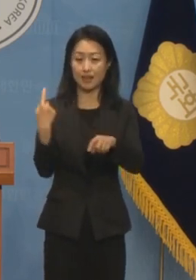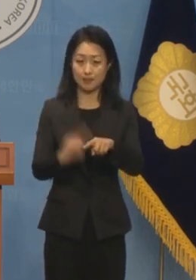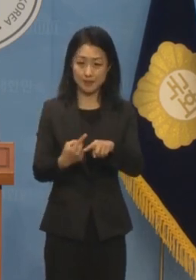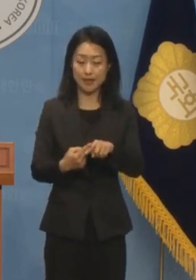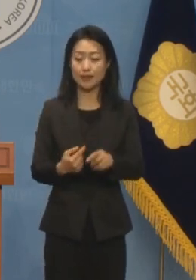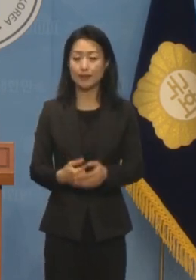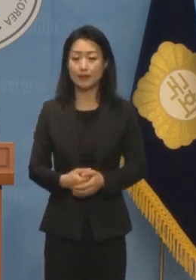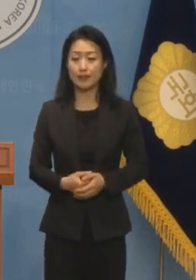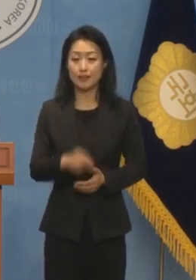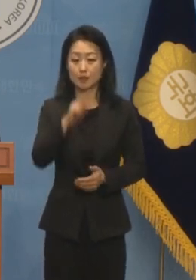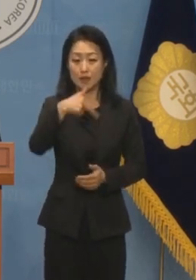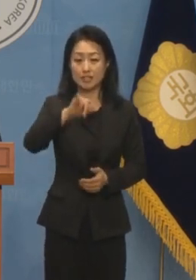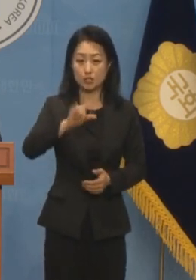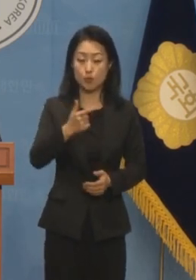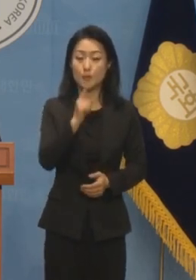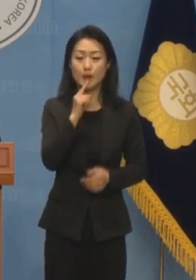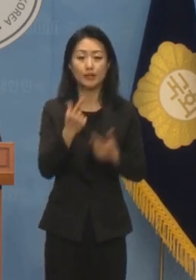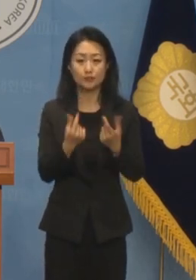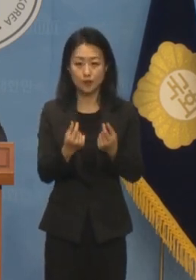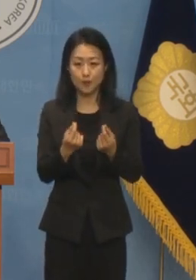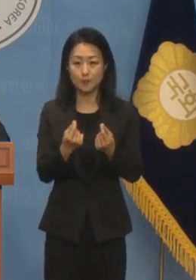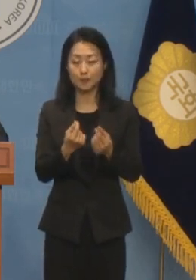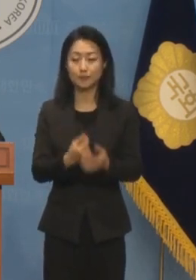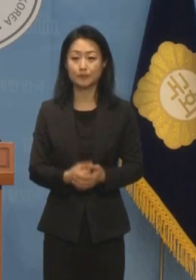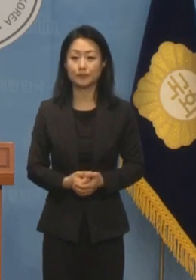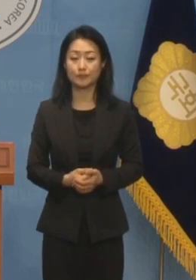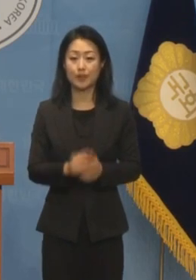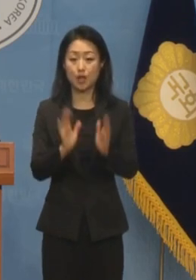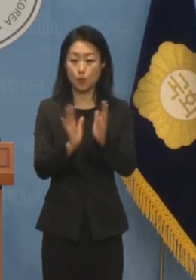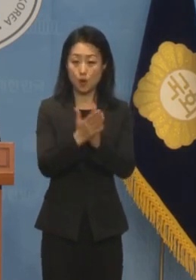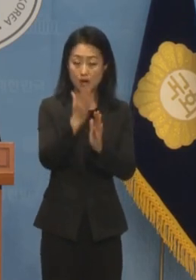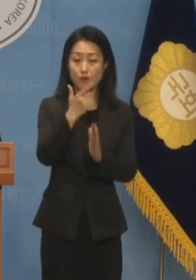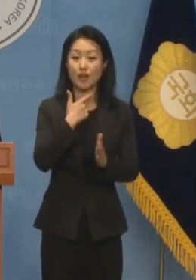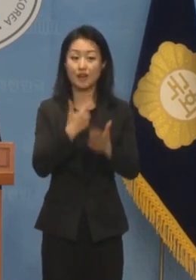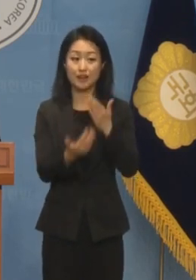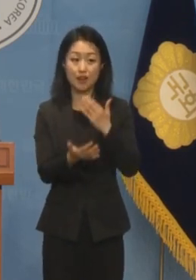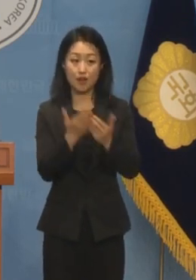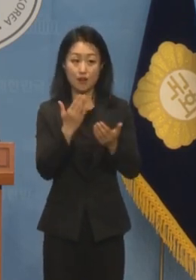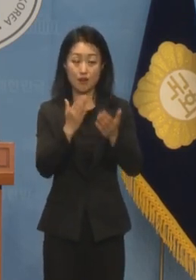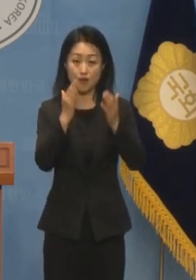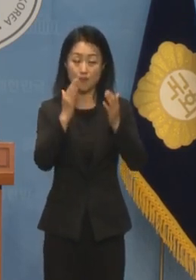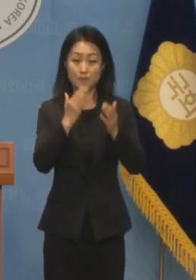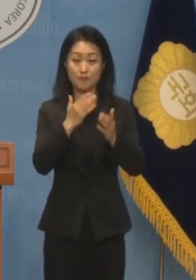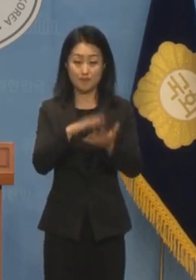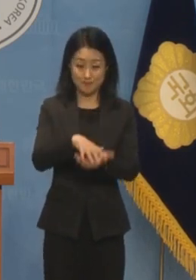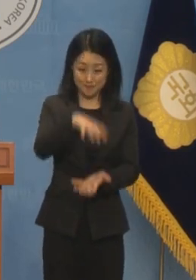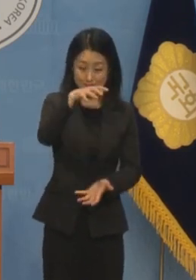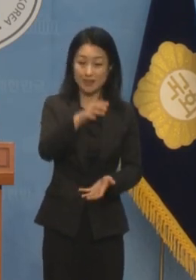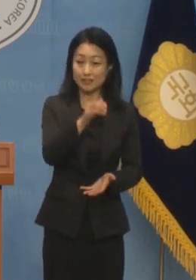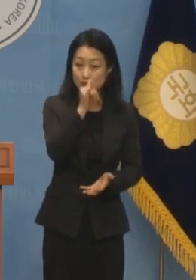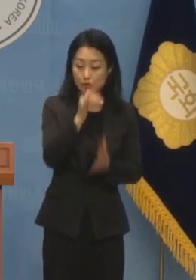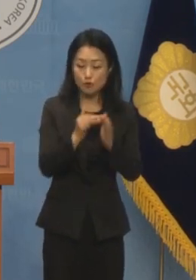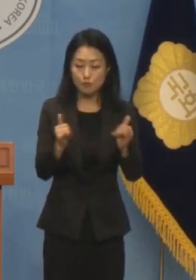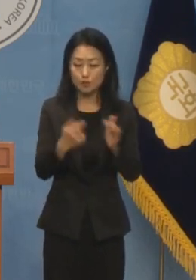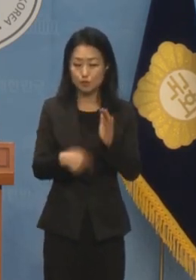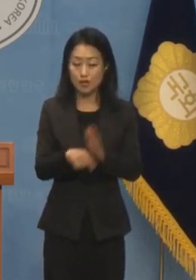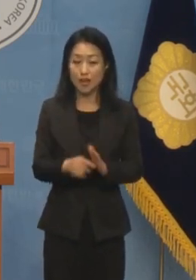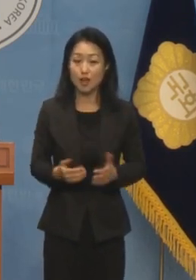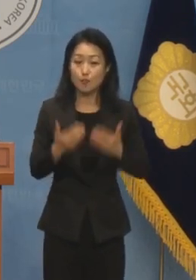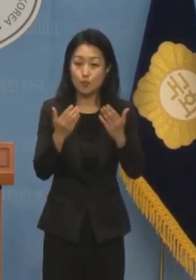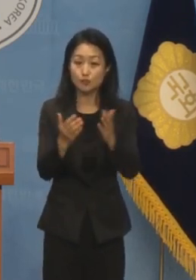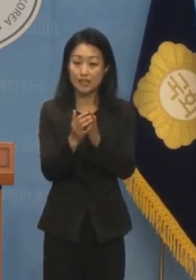것입니다. 박지원의 말처럼 화려한 경력과 경륜이라면 국민을 위한 봉사자의 역할에